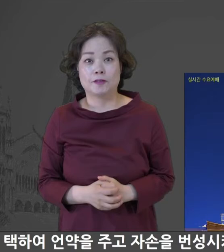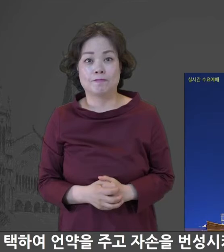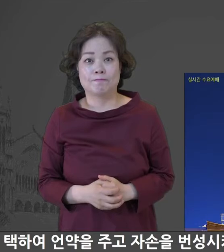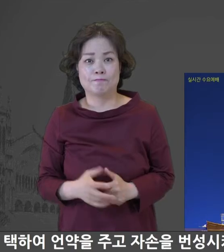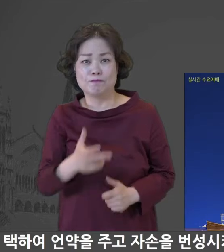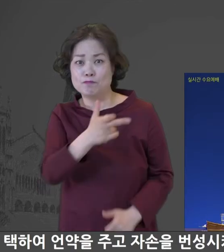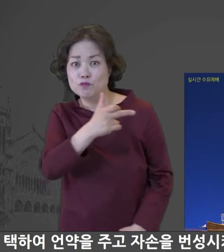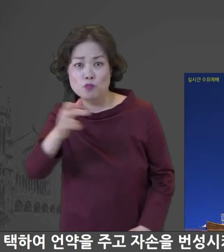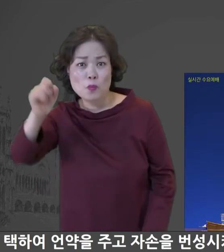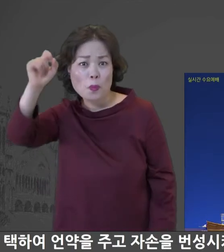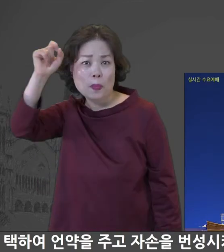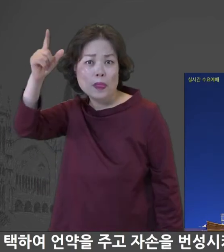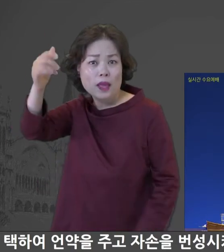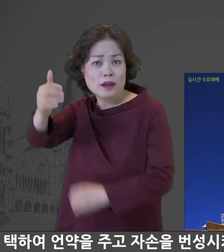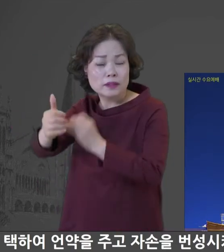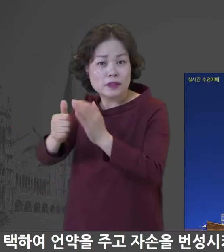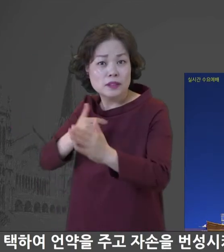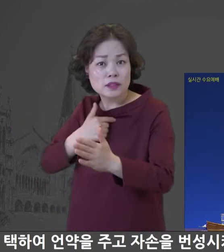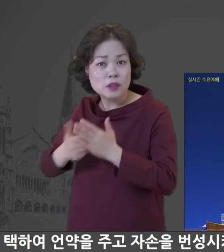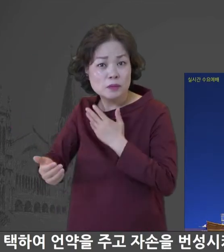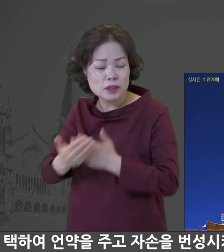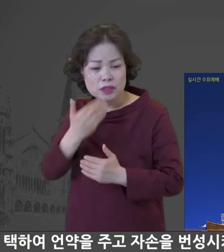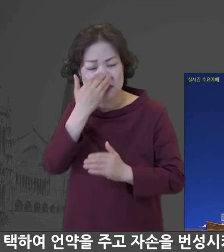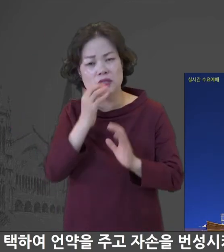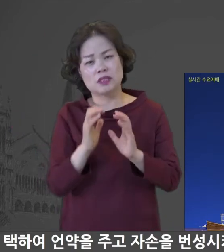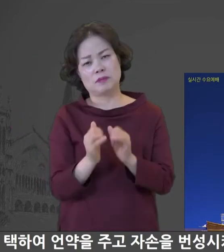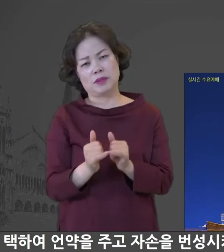이렇게 크고 위대한 하나님을 경험한 이스라엘